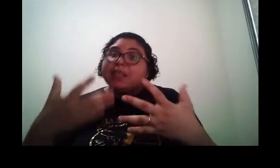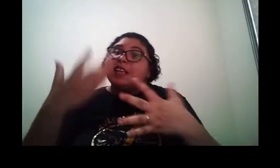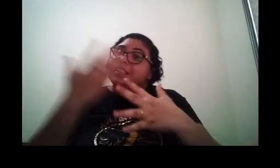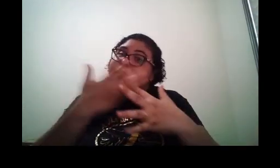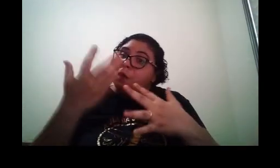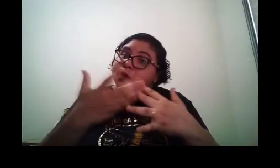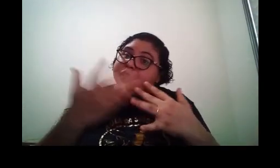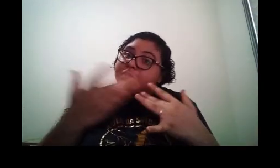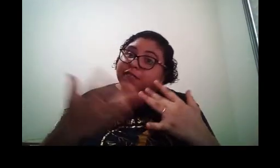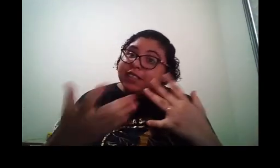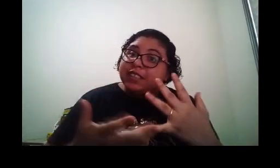realmente